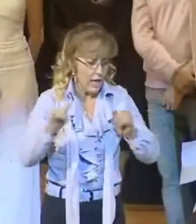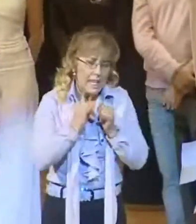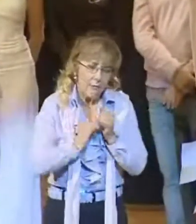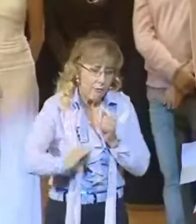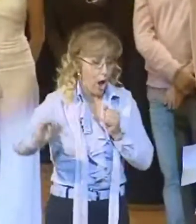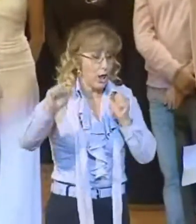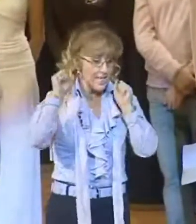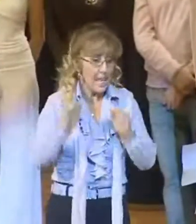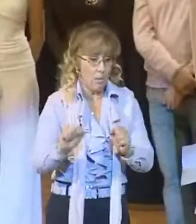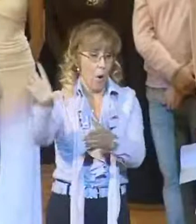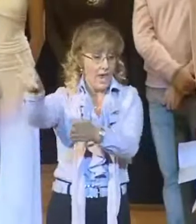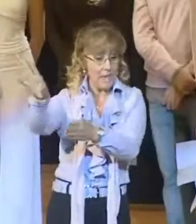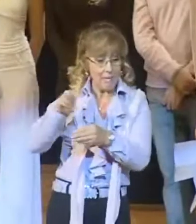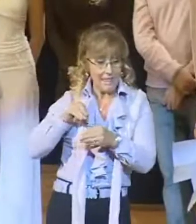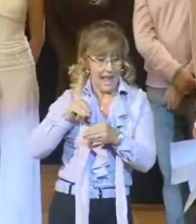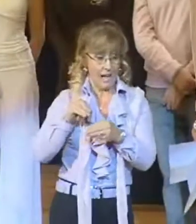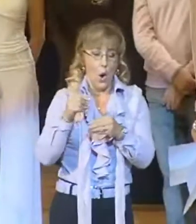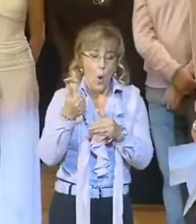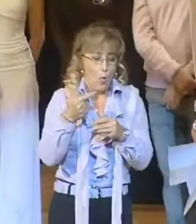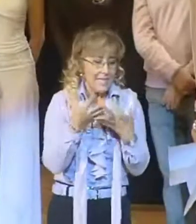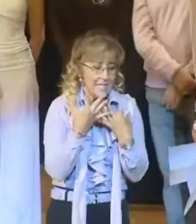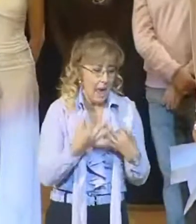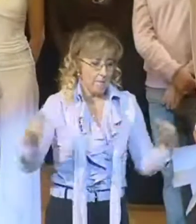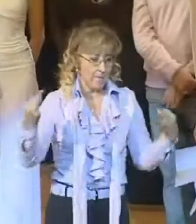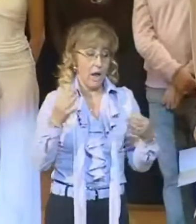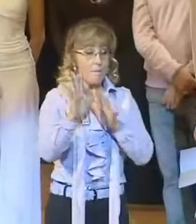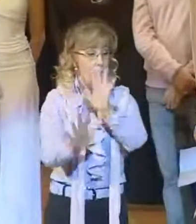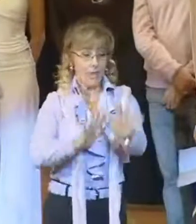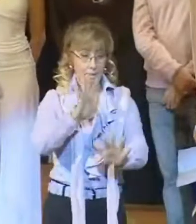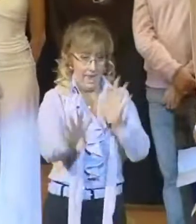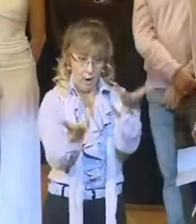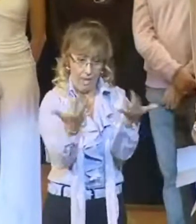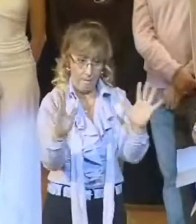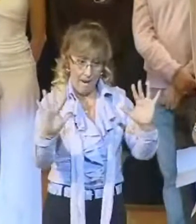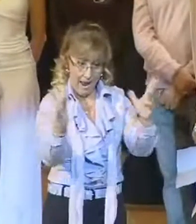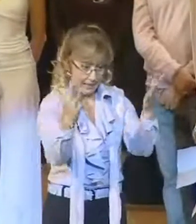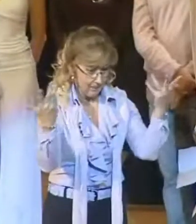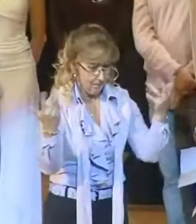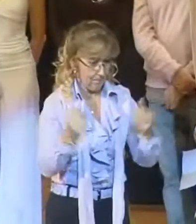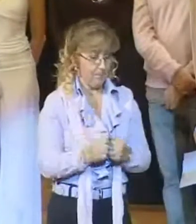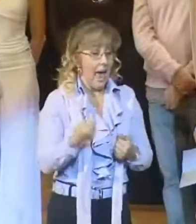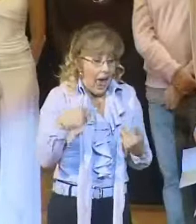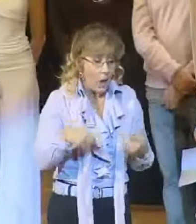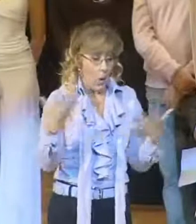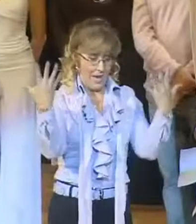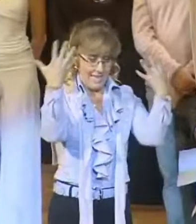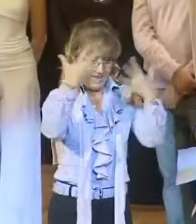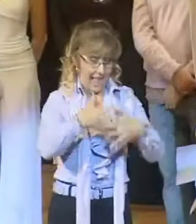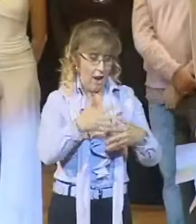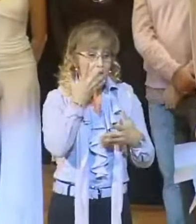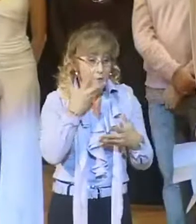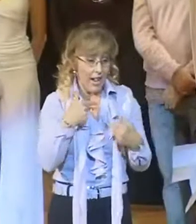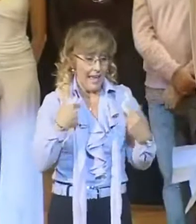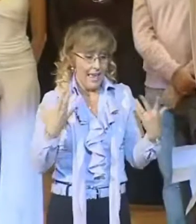gabbiano, in fondo si può imitare con un semplice movimento delle mani.